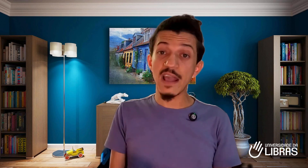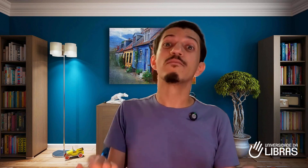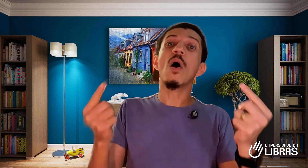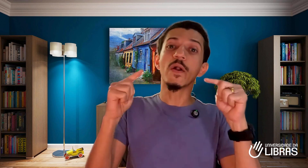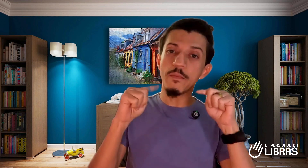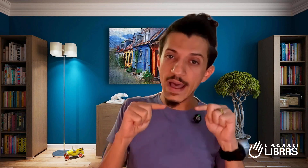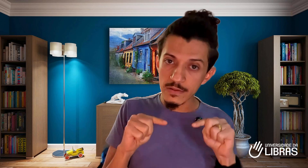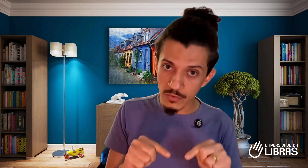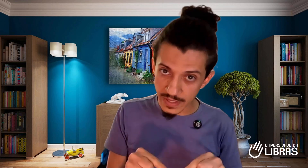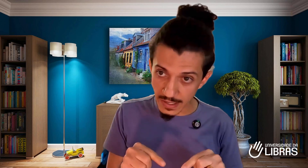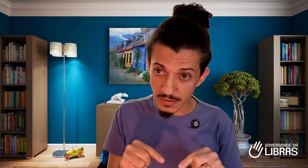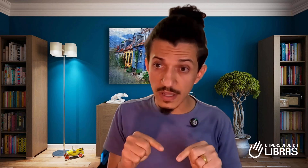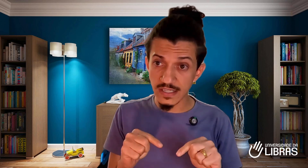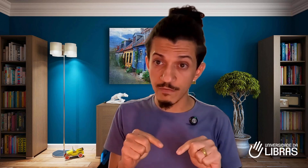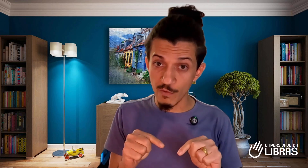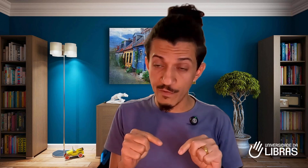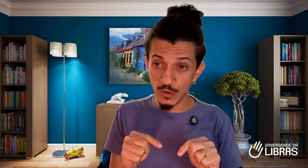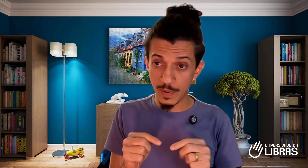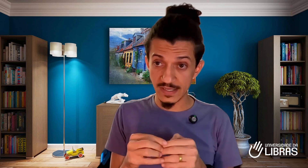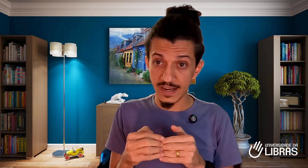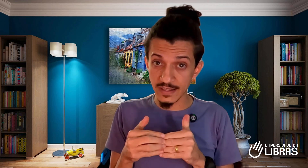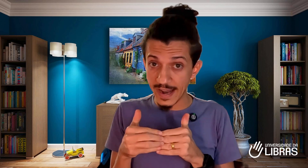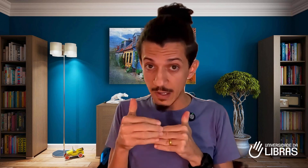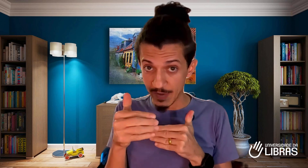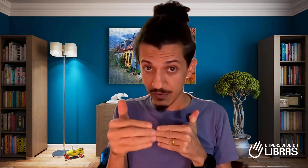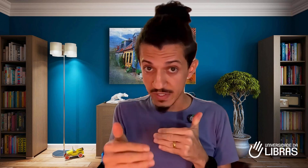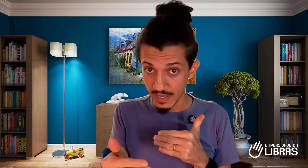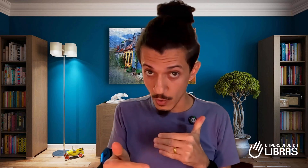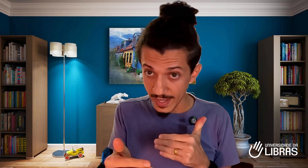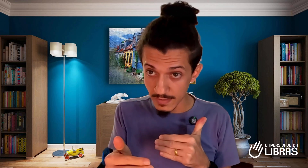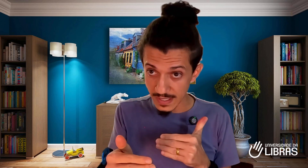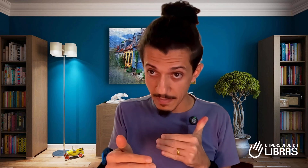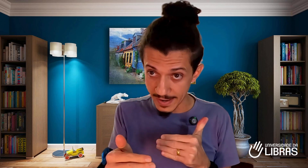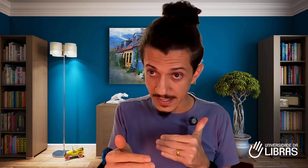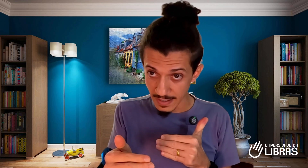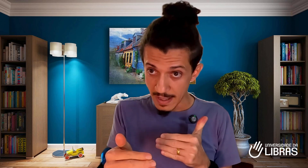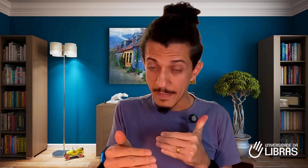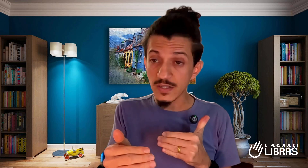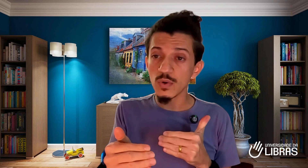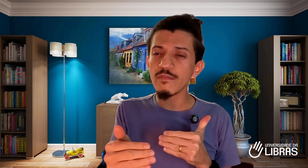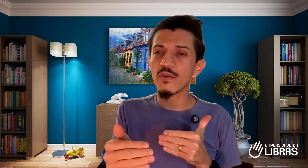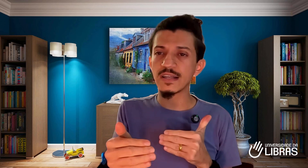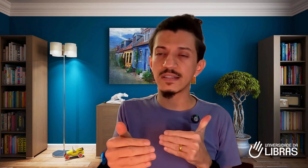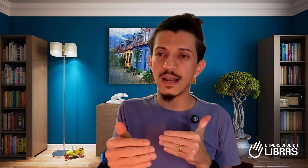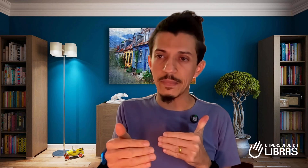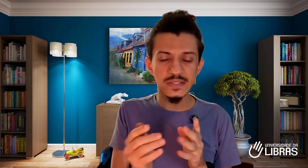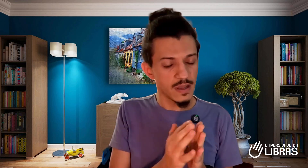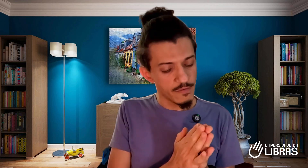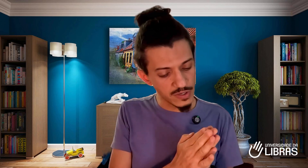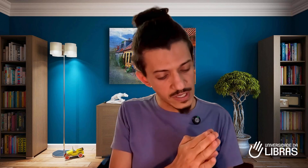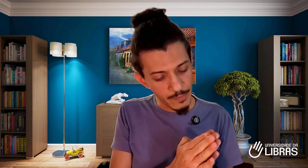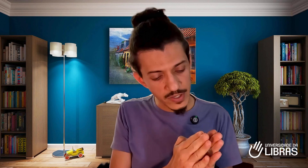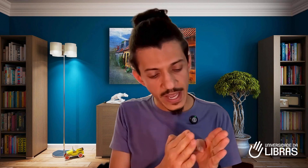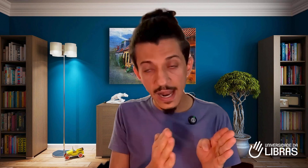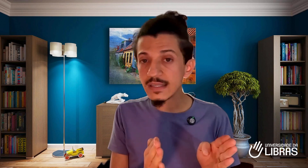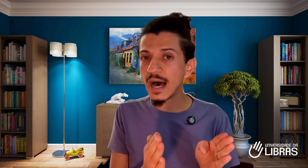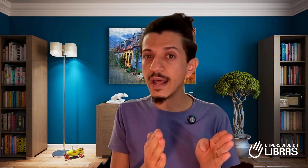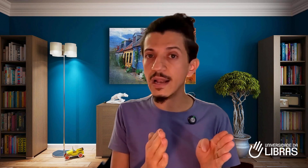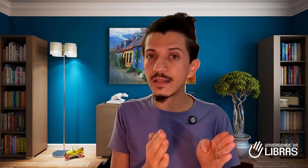Embora o método tenha sido desenvolvido para ser entregue para você em 8 semanas, a sua fluência na Libras, você pode realizar ele também em